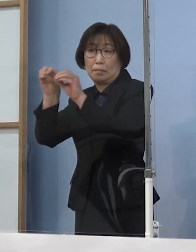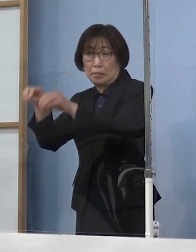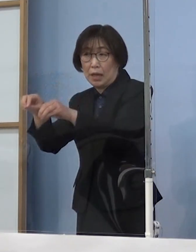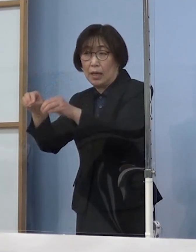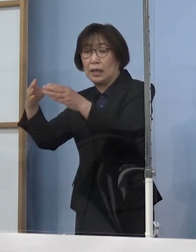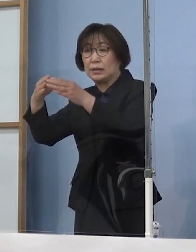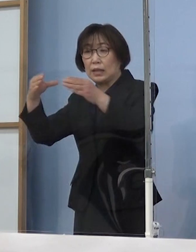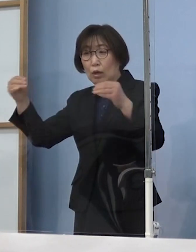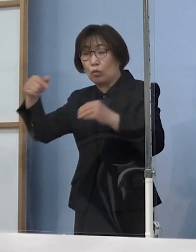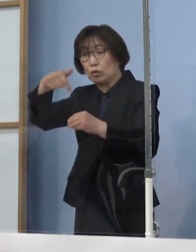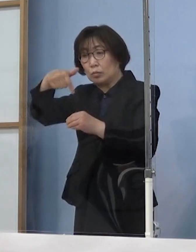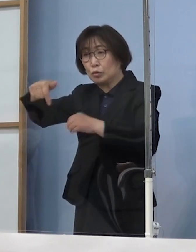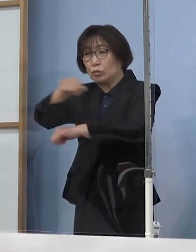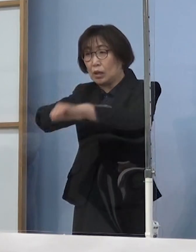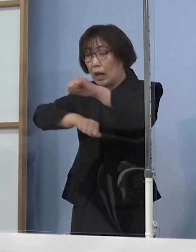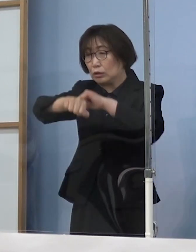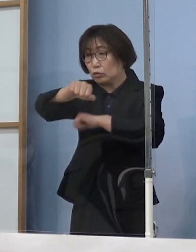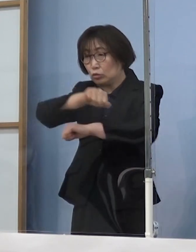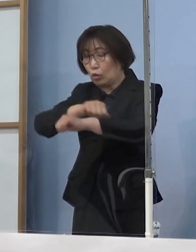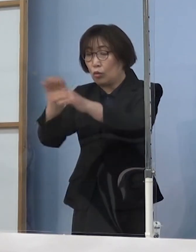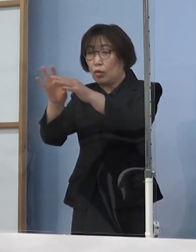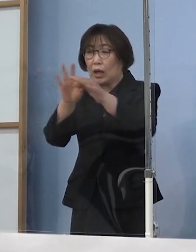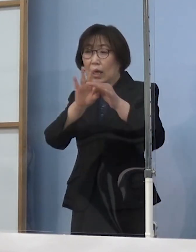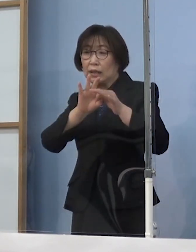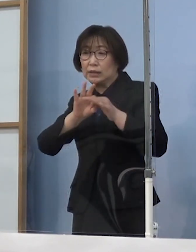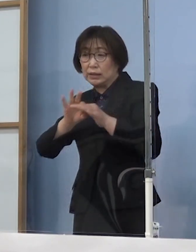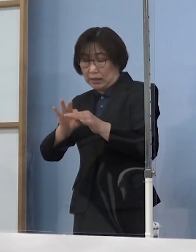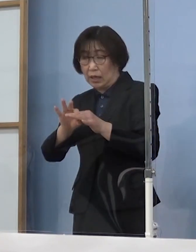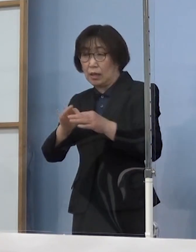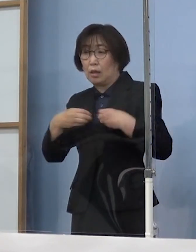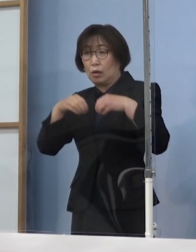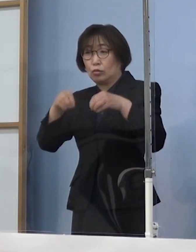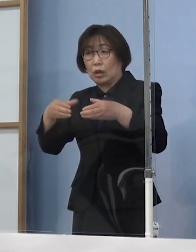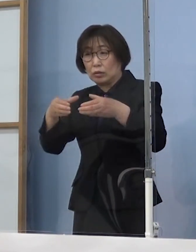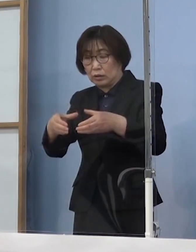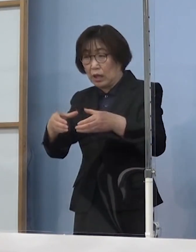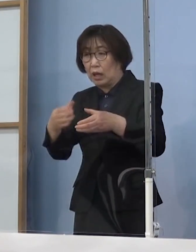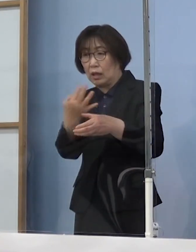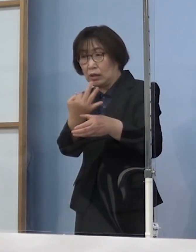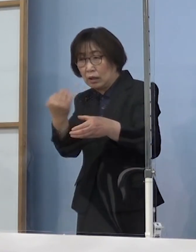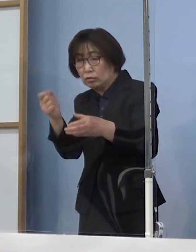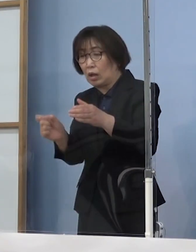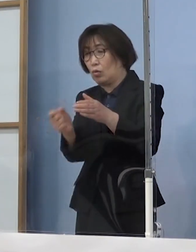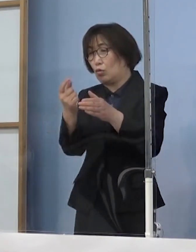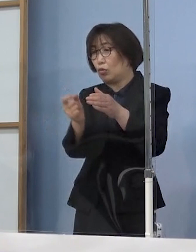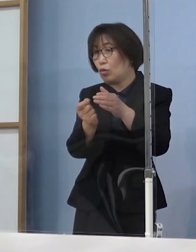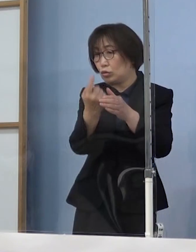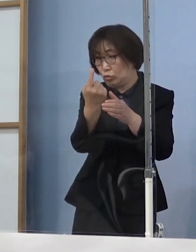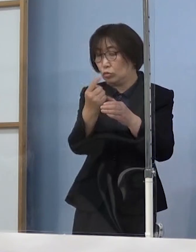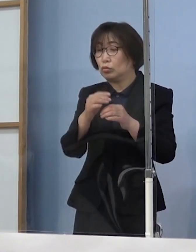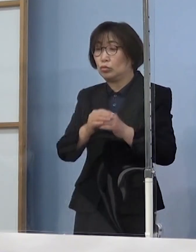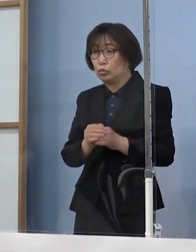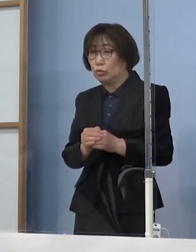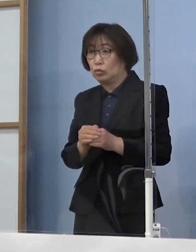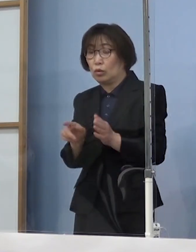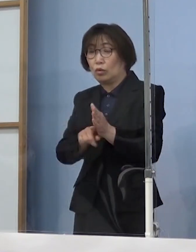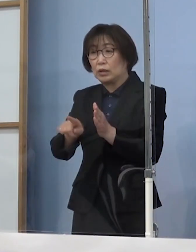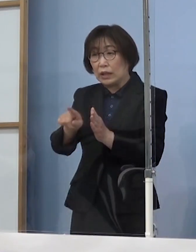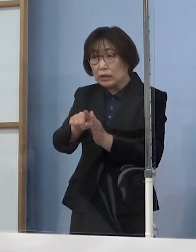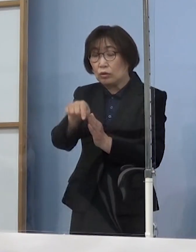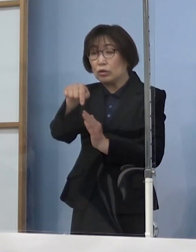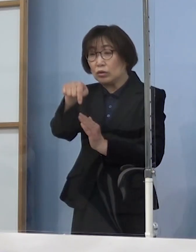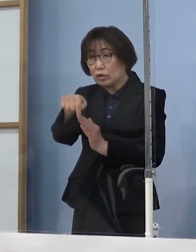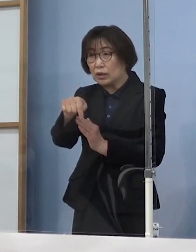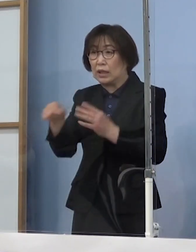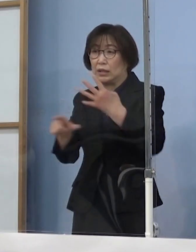動を介してクラスターが多発をするということになりましたので、その先取りとして4月の20